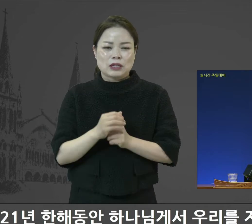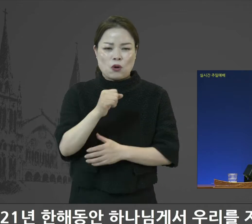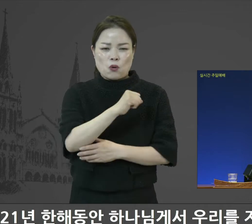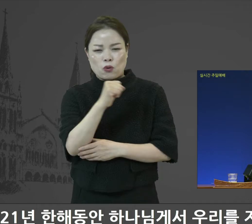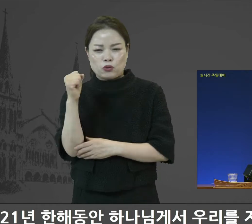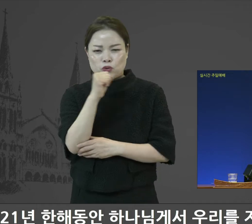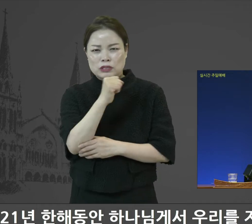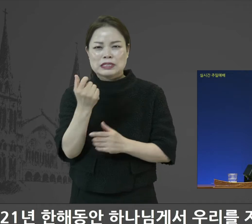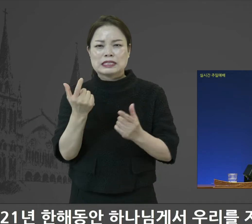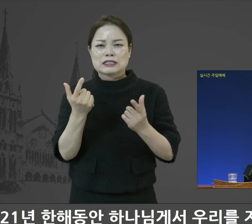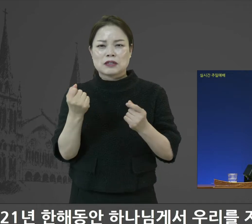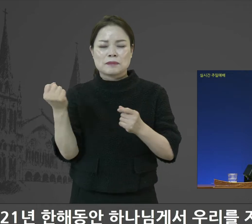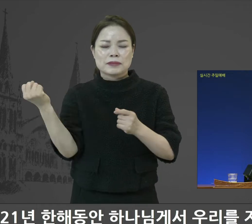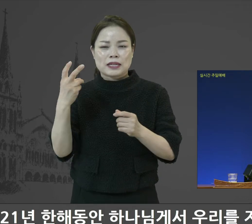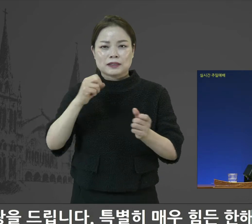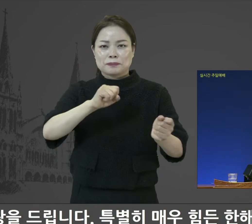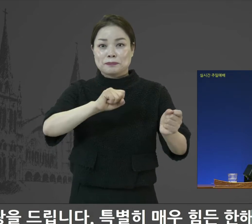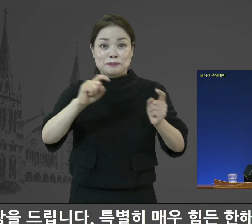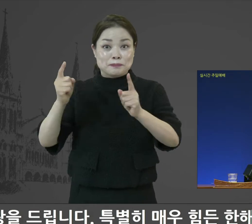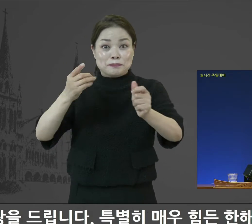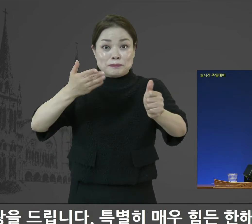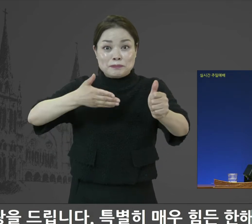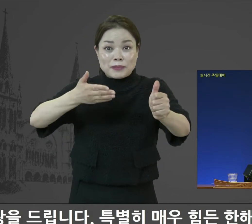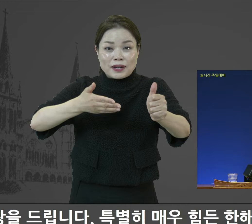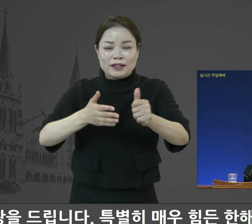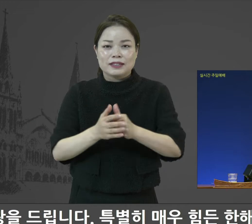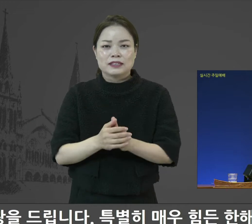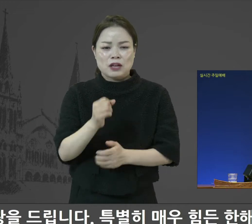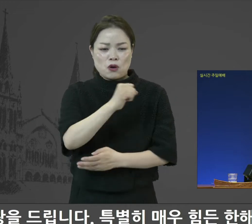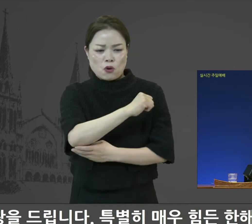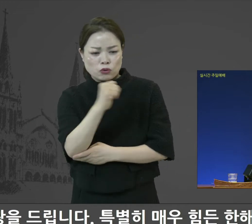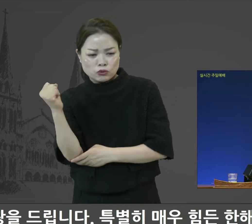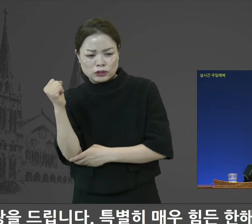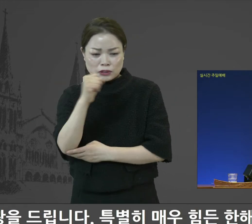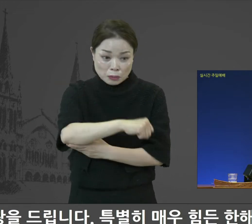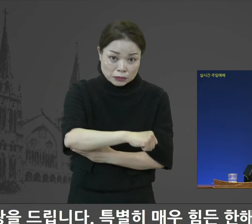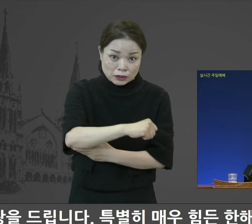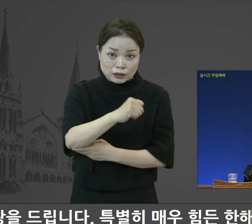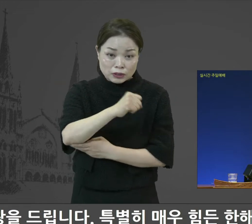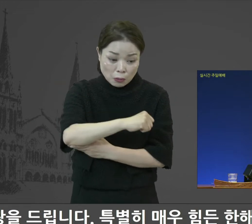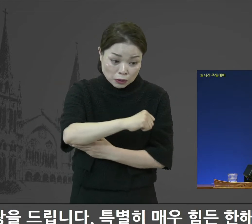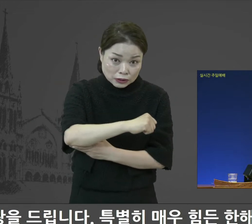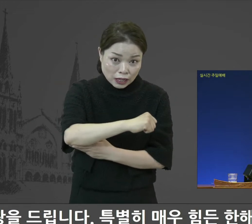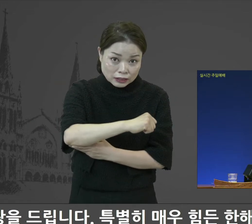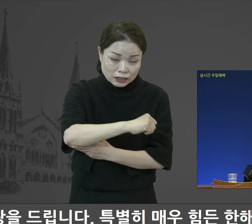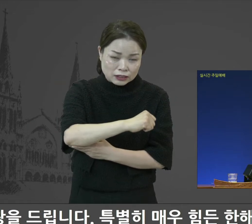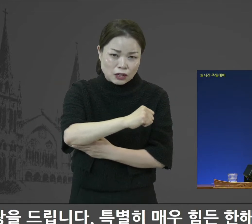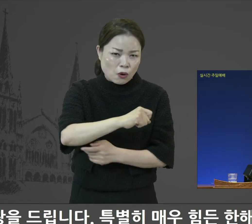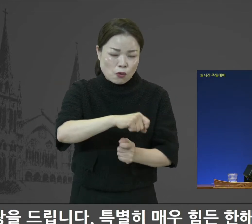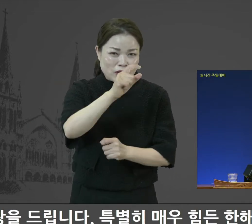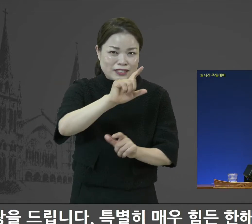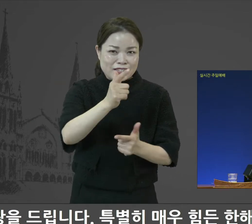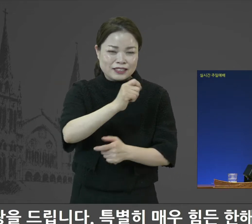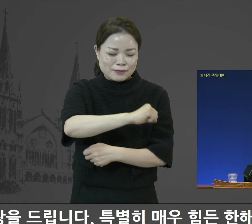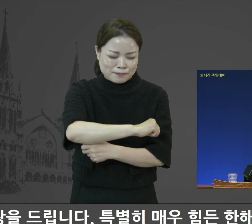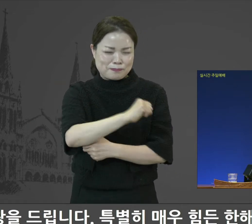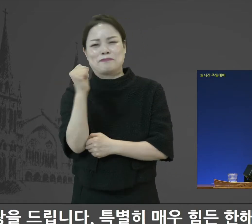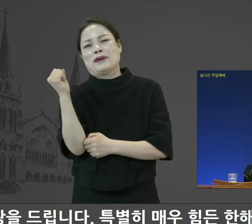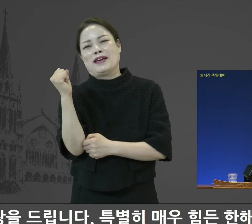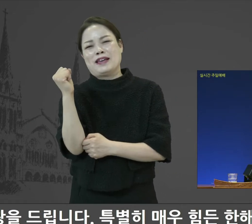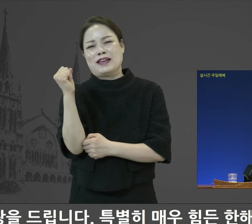오뚜기처럼 다시 일어서시기를 바랍니다. 오뚜기는 넘어지지만 넘어진 상태에서 오래 있지 않습니다.